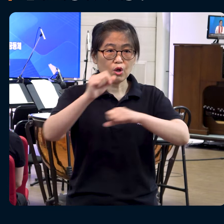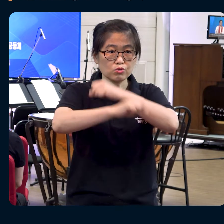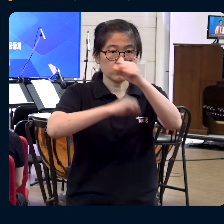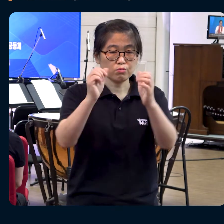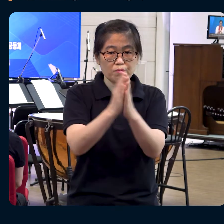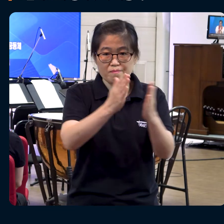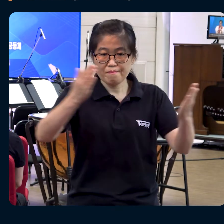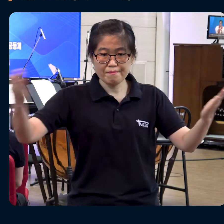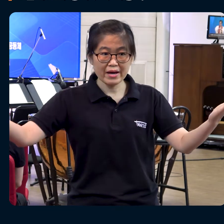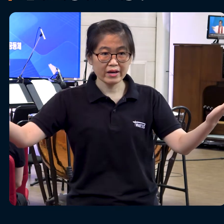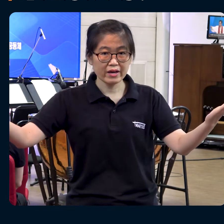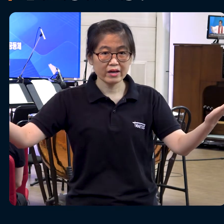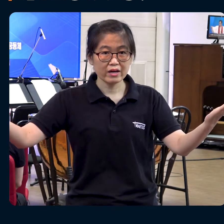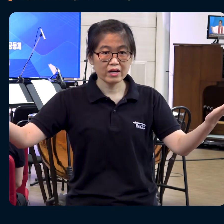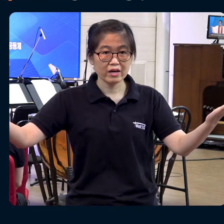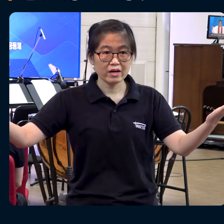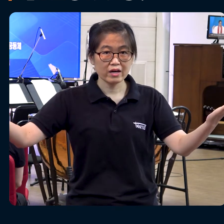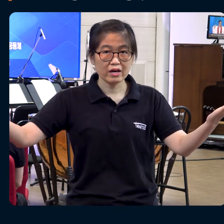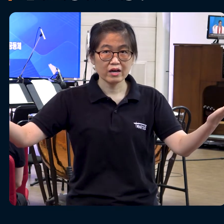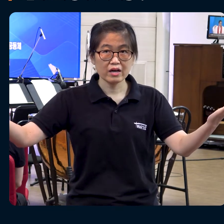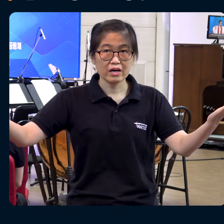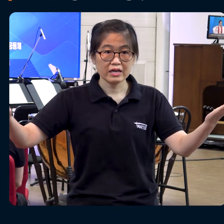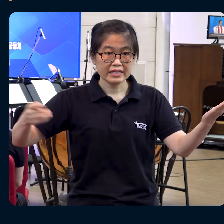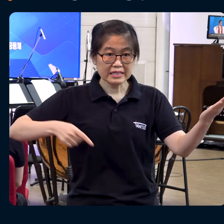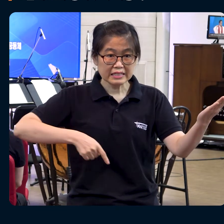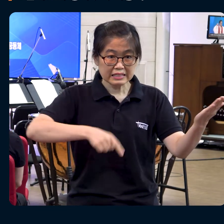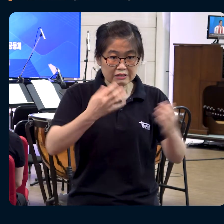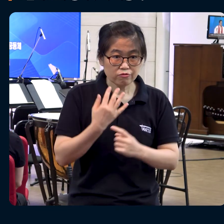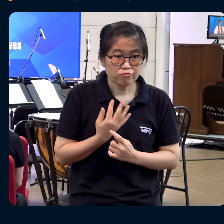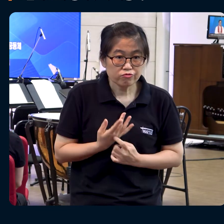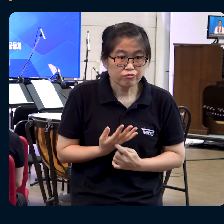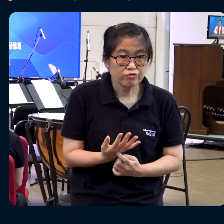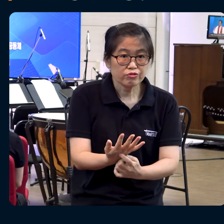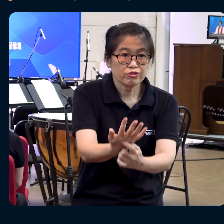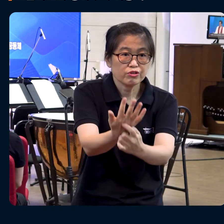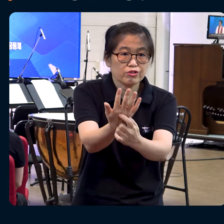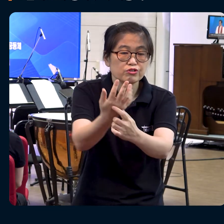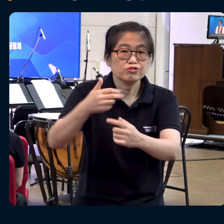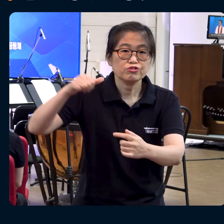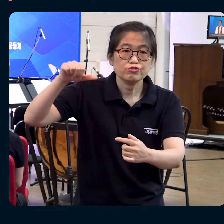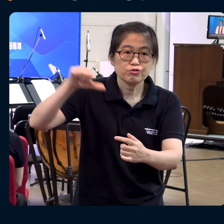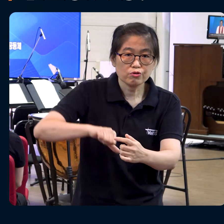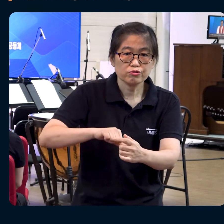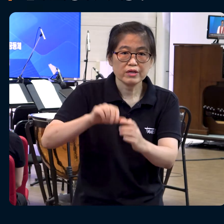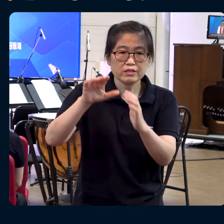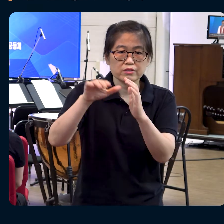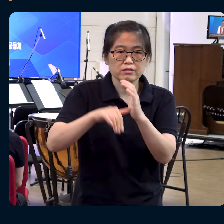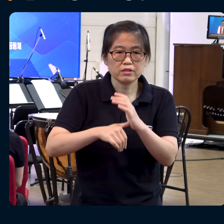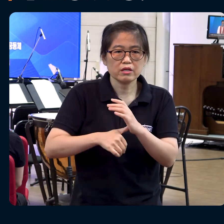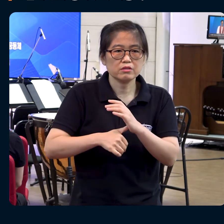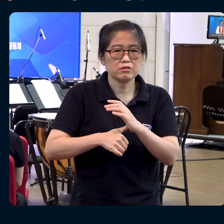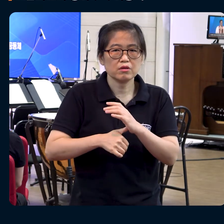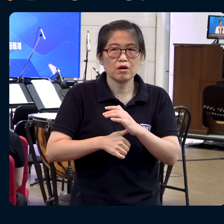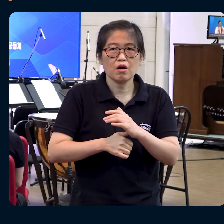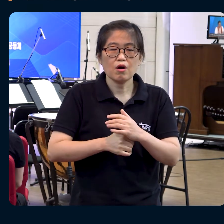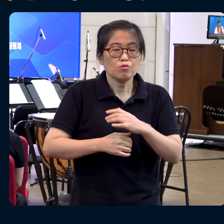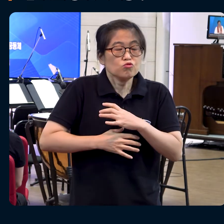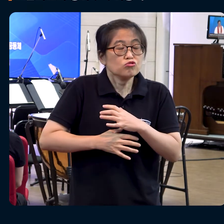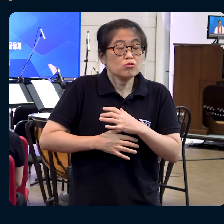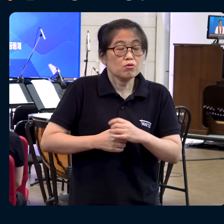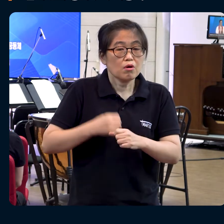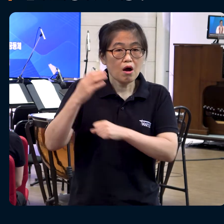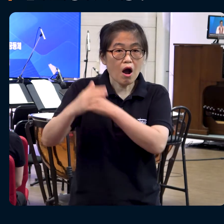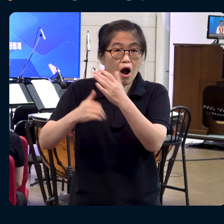여러분 보세요. 동물을 쪼개가지고 사체를 불로 만들어 놓고 그 사이를 지나가면서 저주한다는 것은 얼마나 참혹한